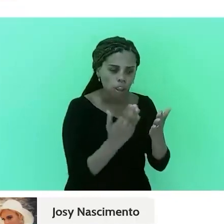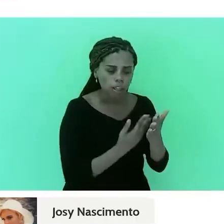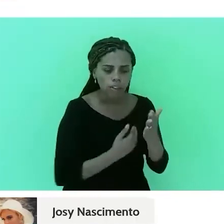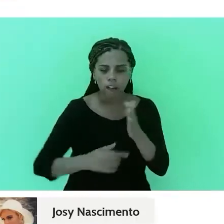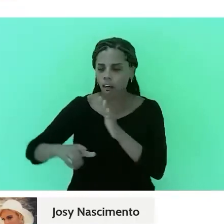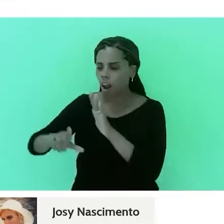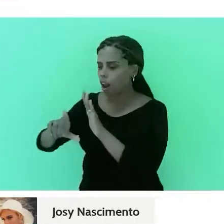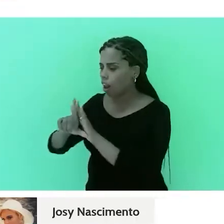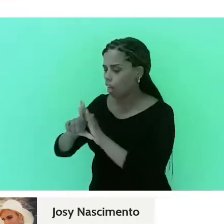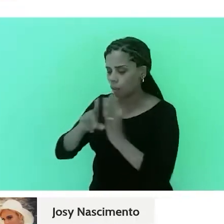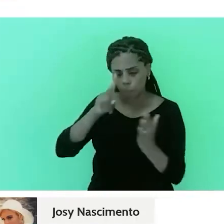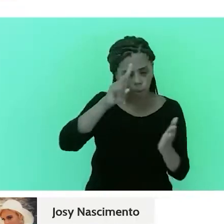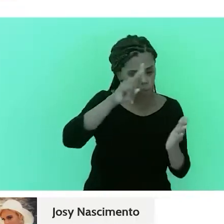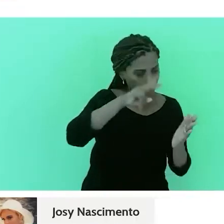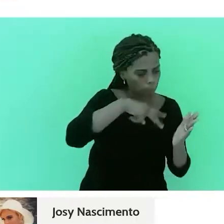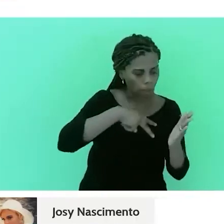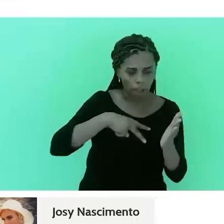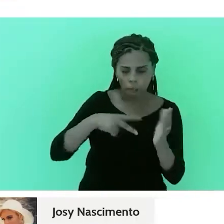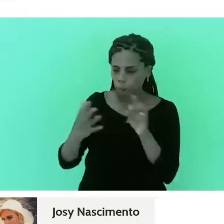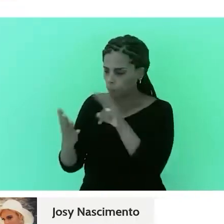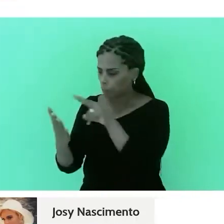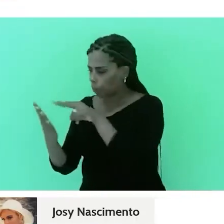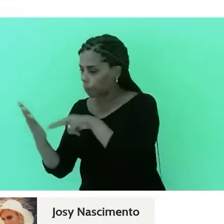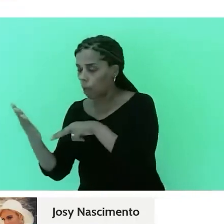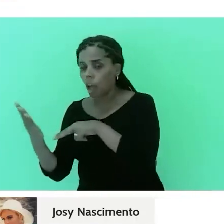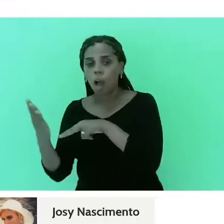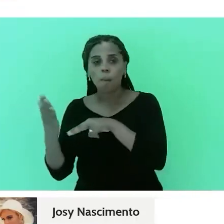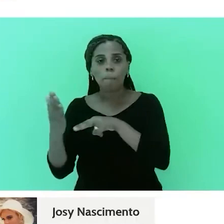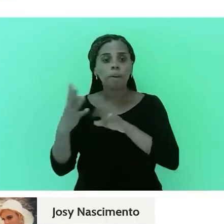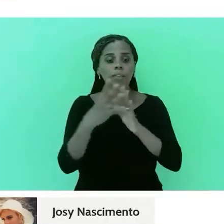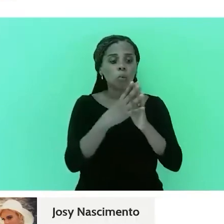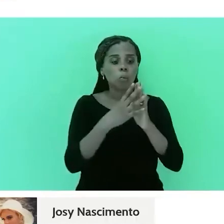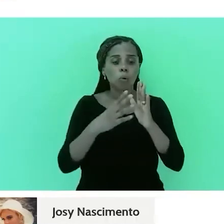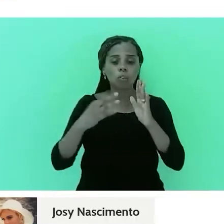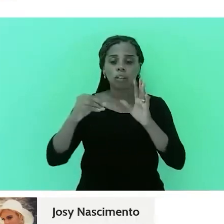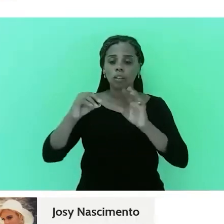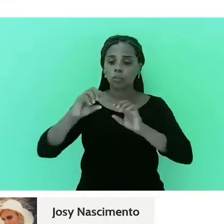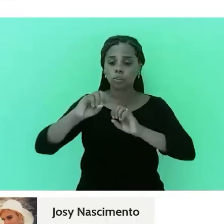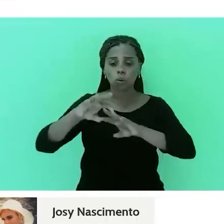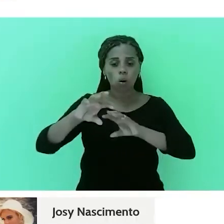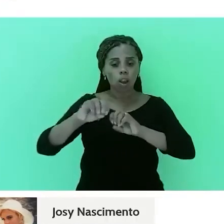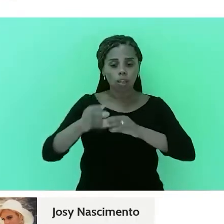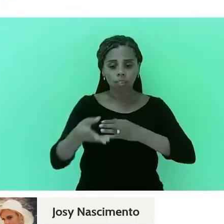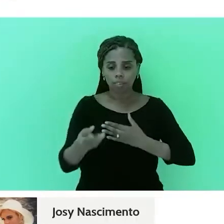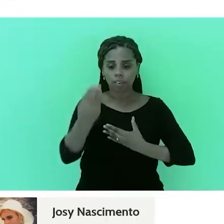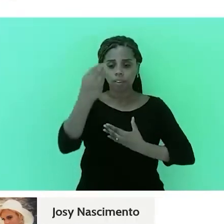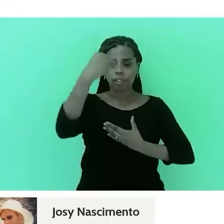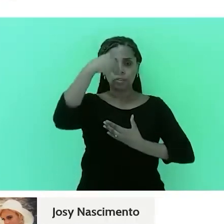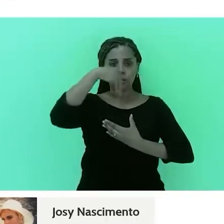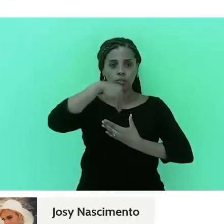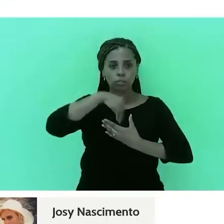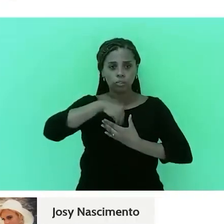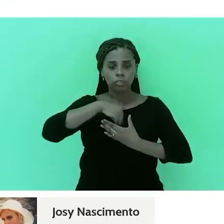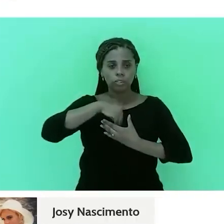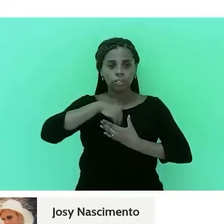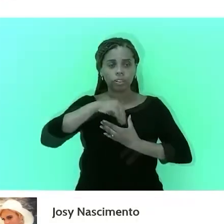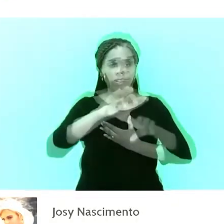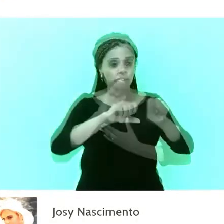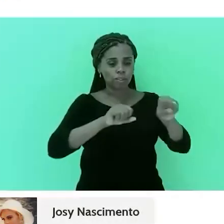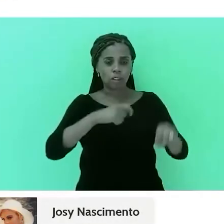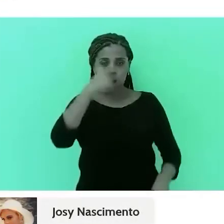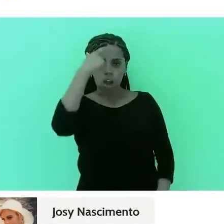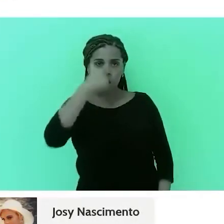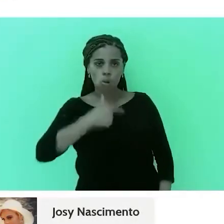leis, mas muitos modelos de educação e de escola estão dentro de cada um de nós, dentro da nossa própria